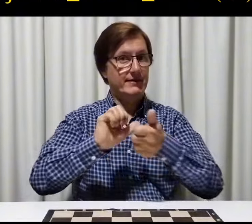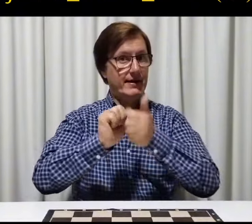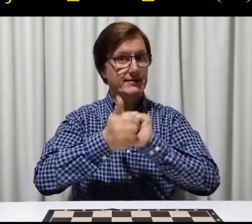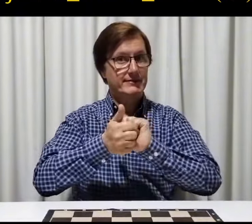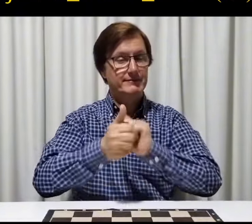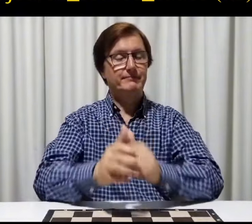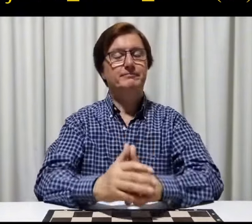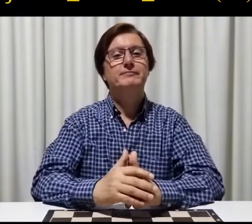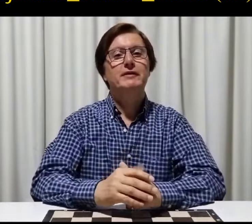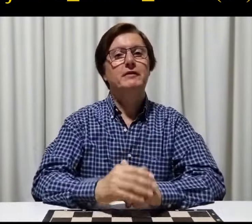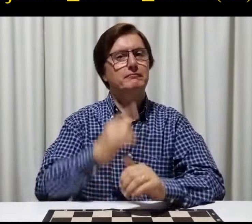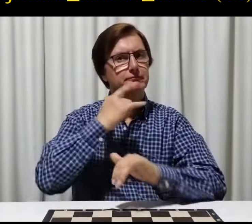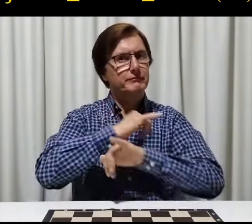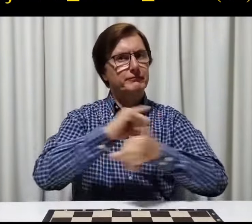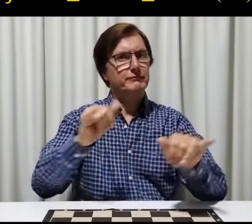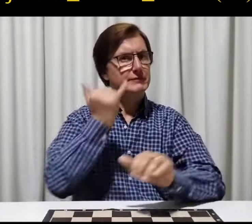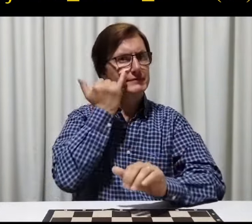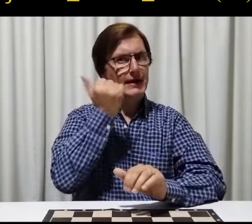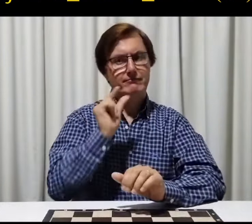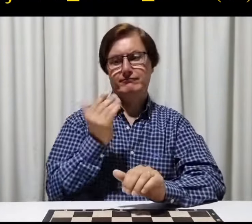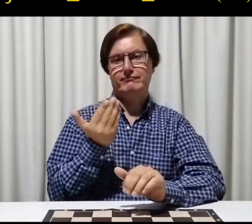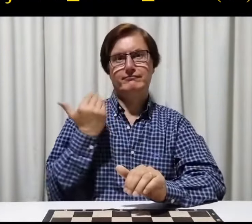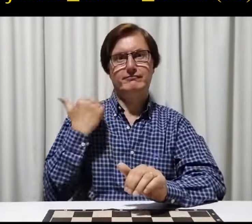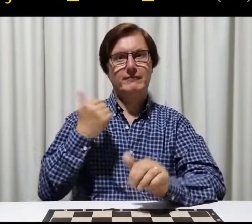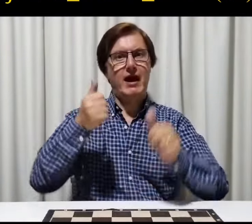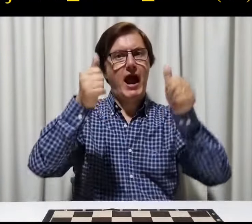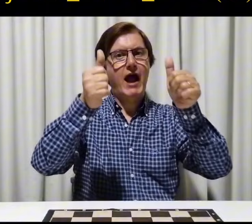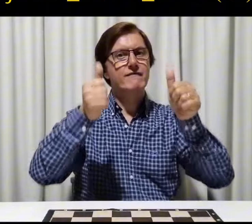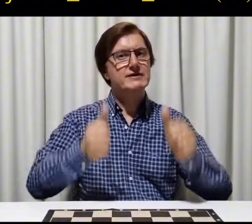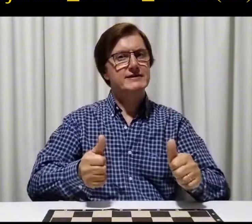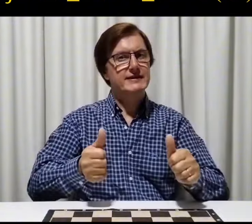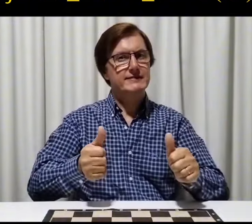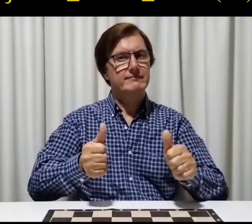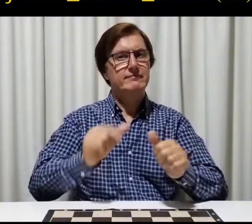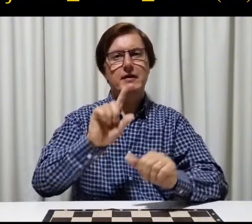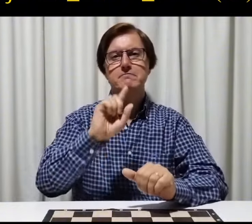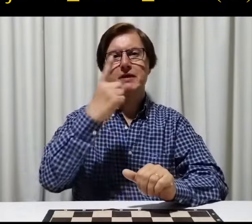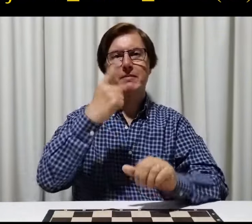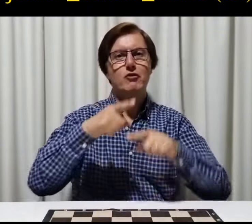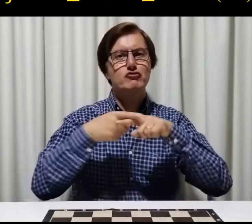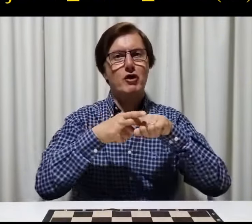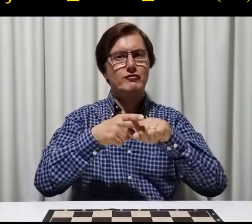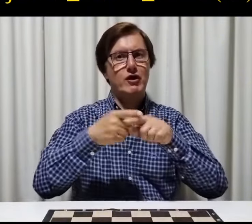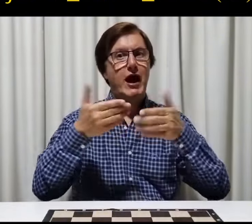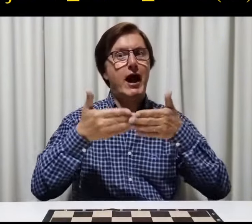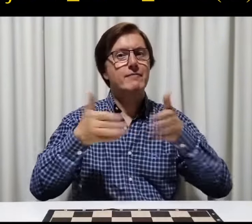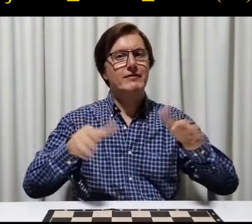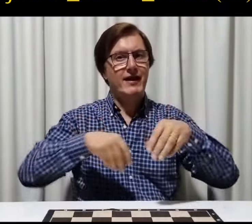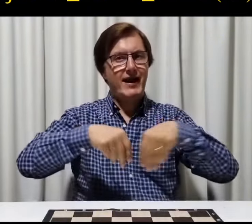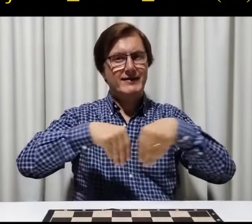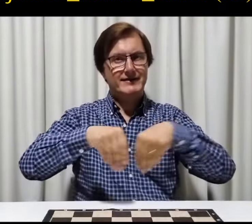de cades queremos informarles que ya hemos publicado la fiche del primer torneo abierto de ajedrez para